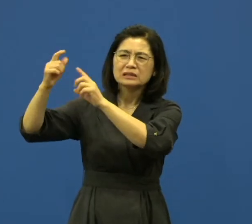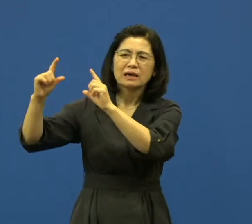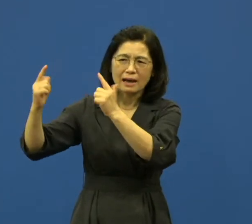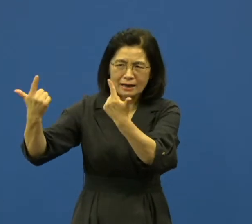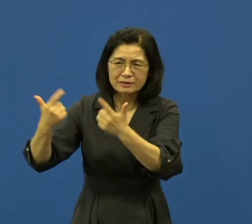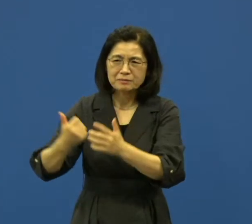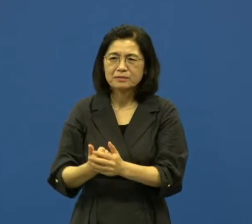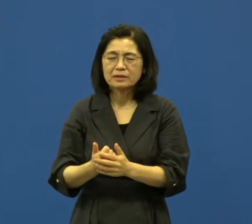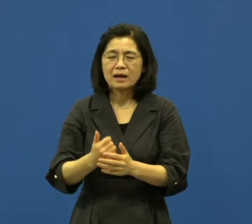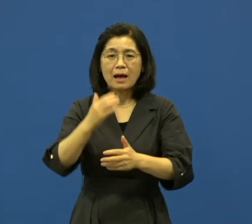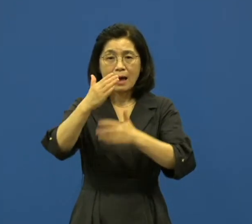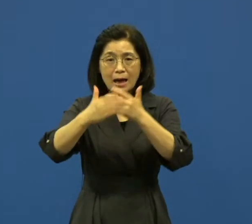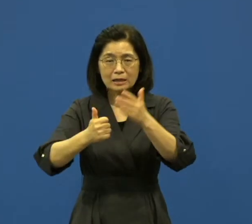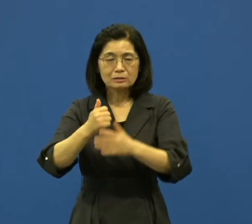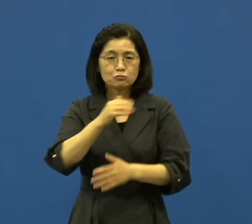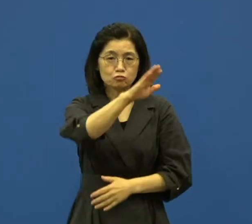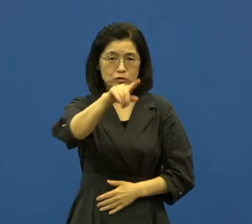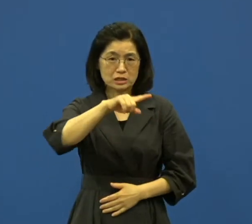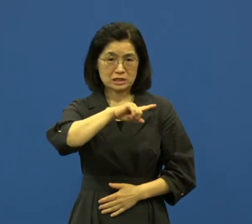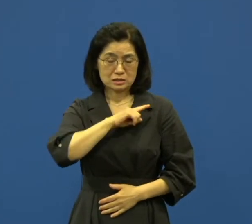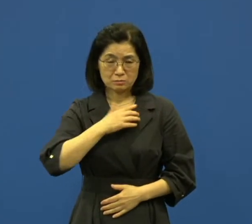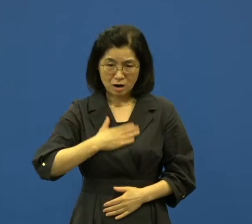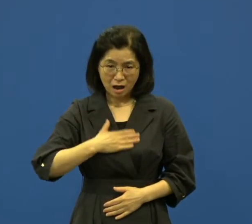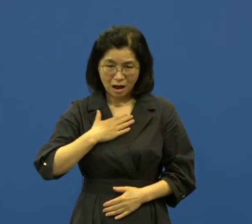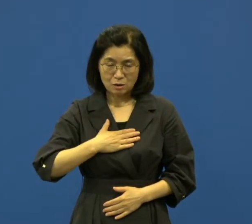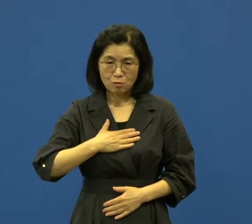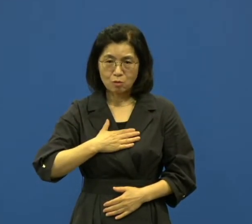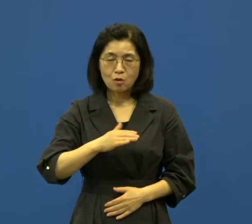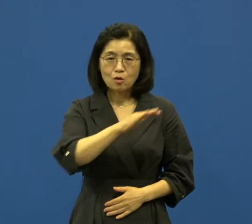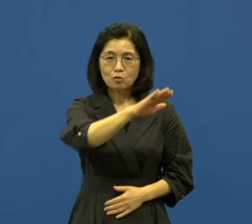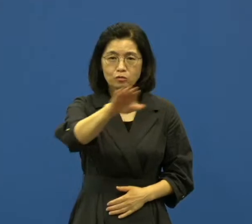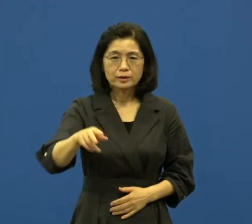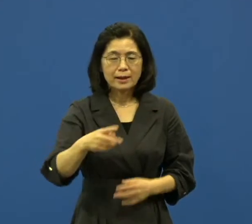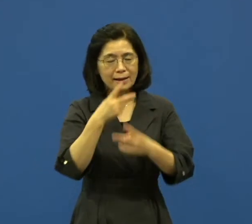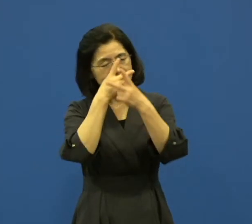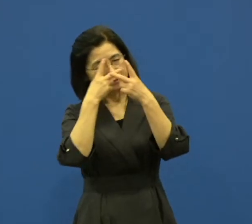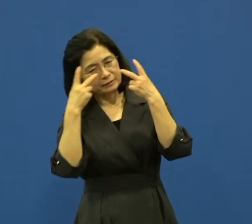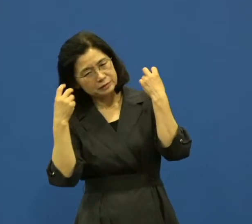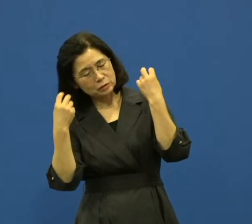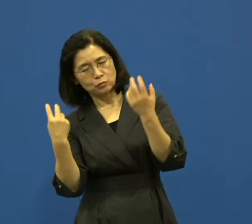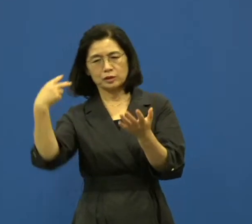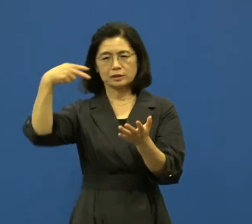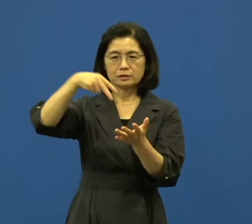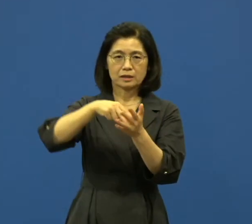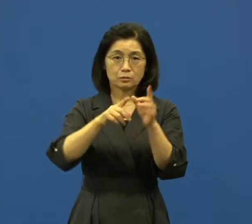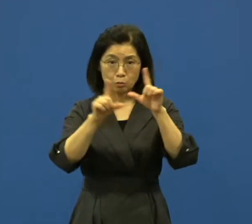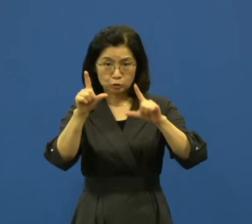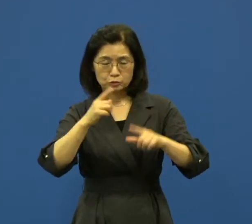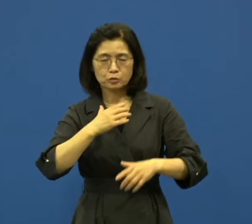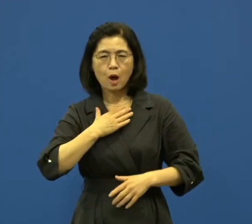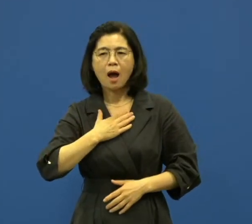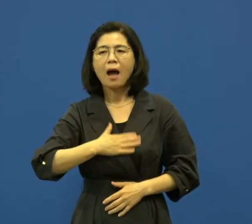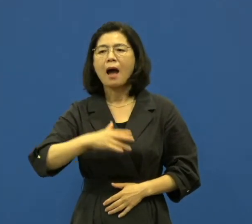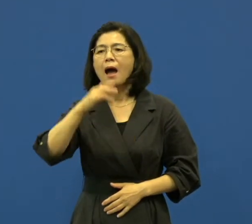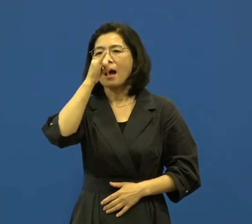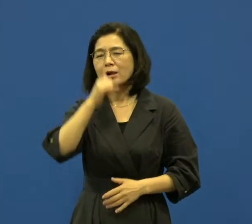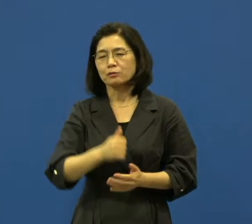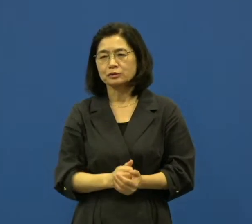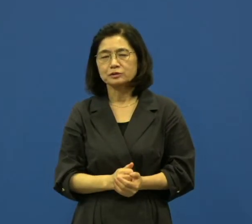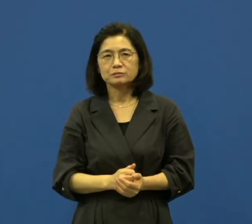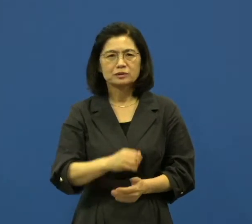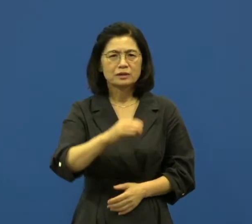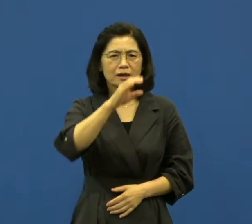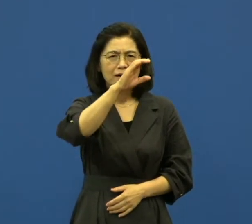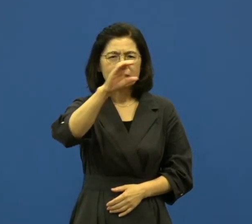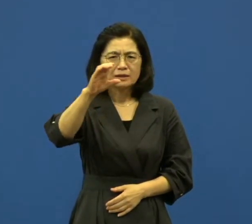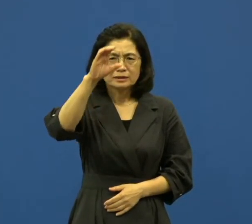하나님은 우리의 이름을 아십니다. 우리의 자고 일어나는 것을 아십니다. 여러분, 십자가 사건은 단순한 구속